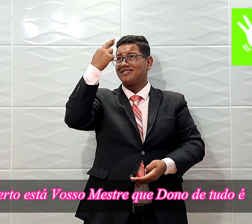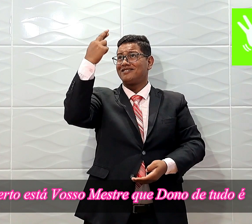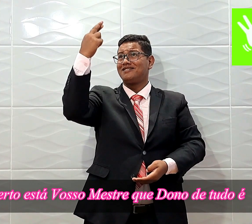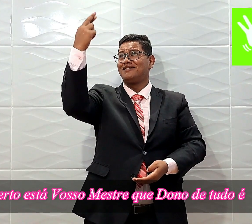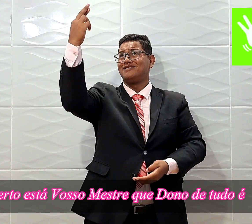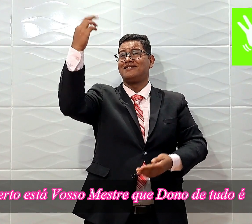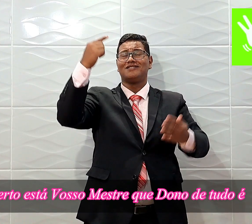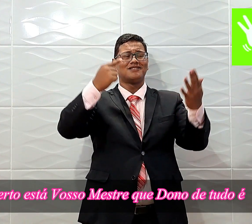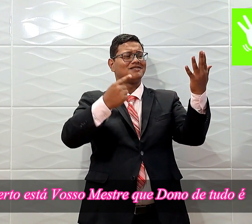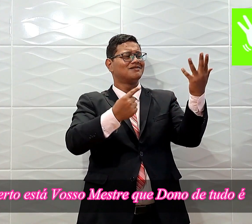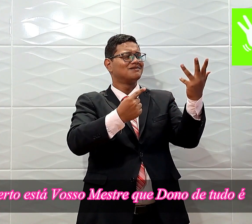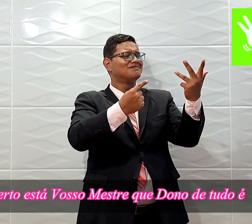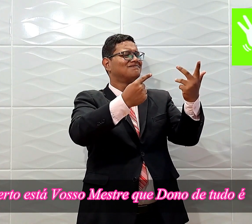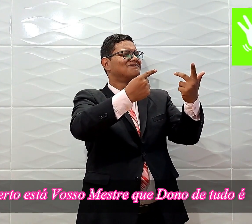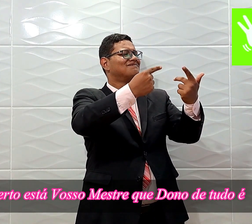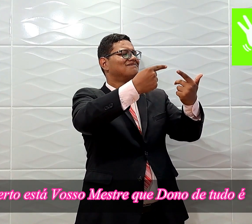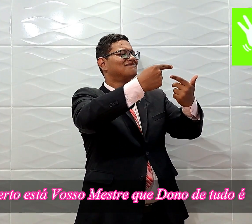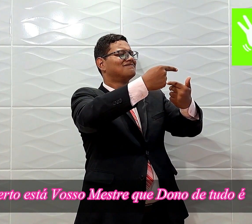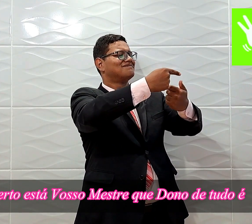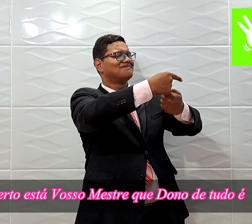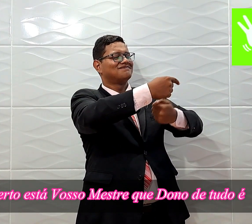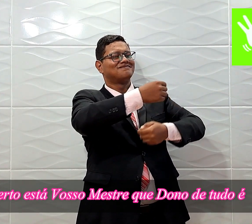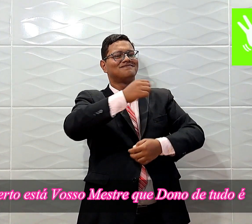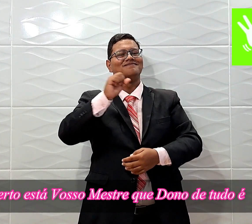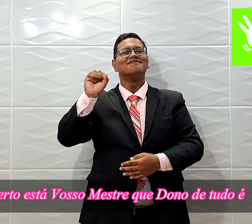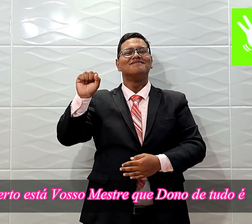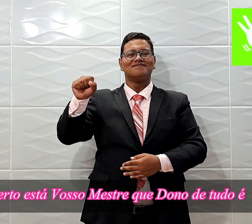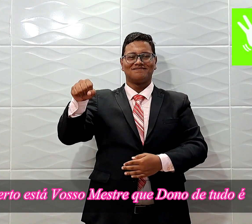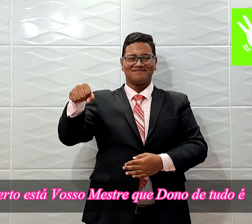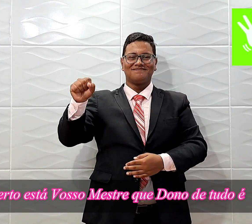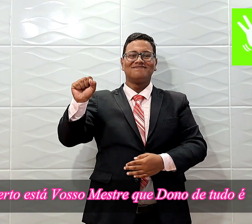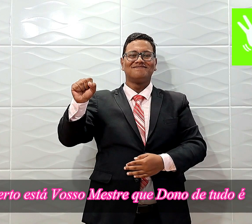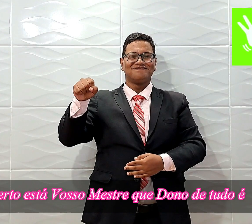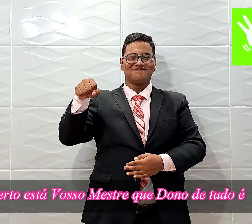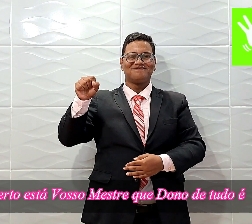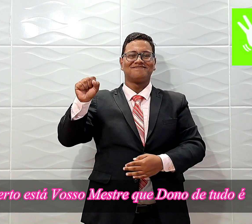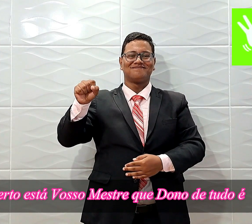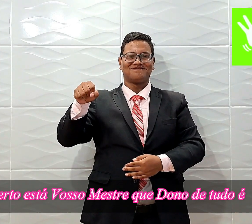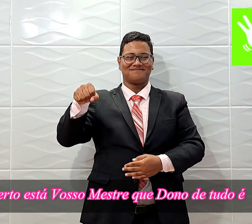mestre Que dono de tudo é